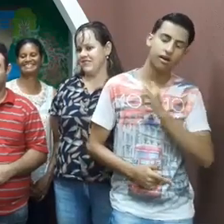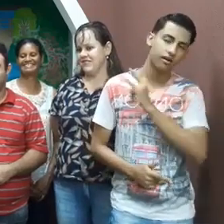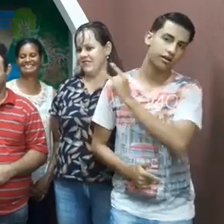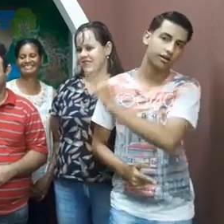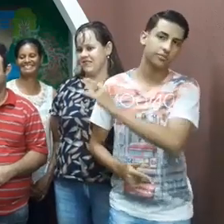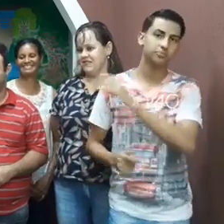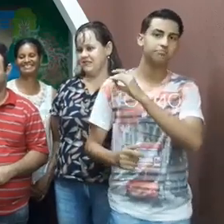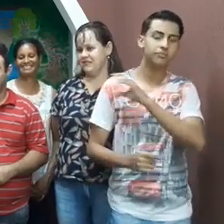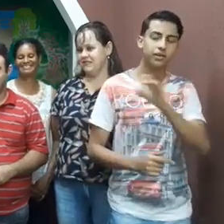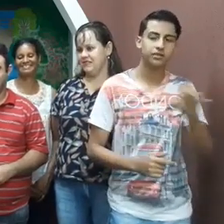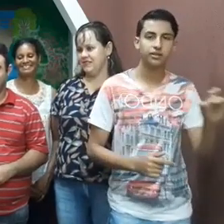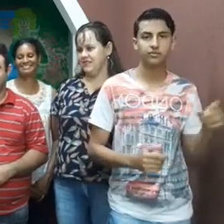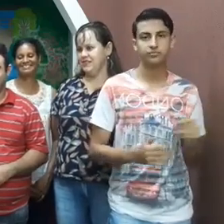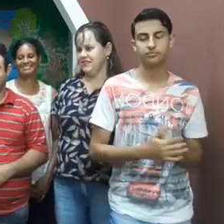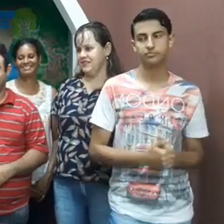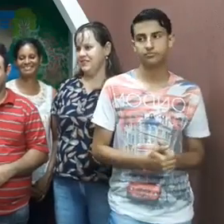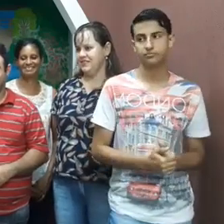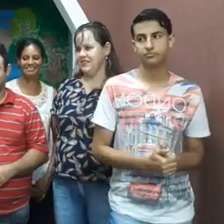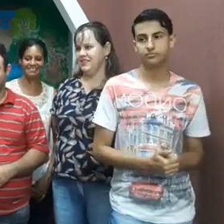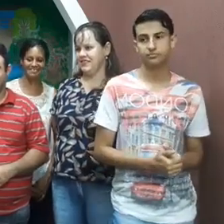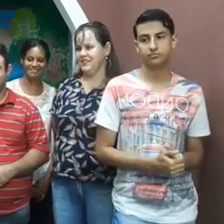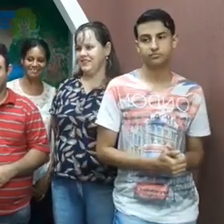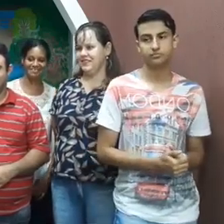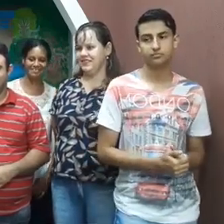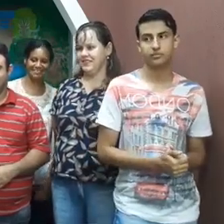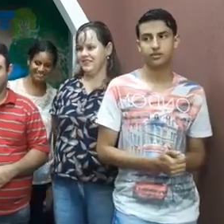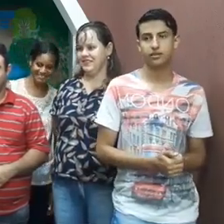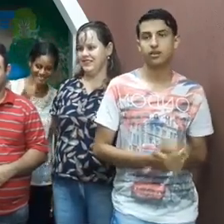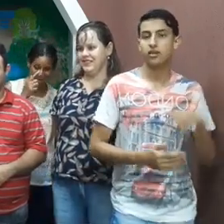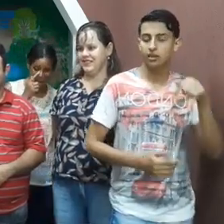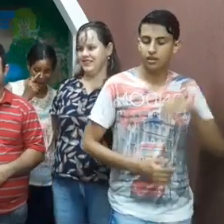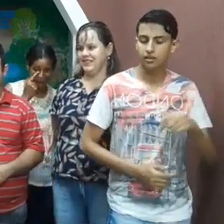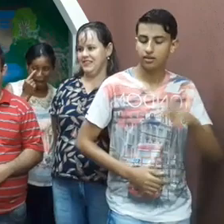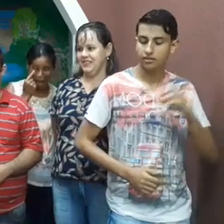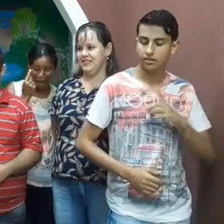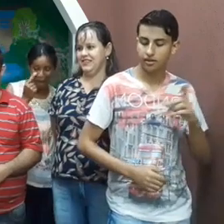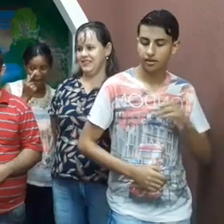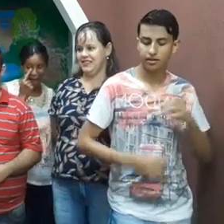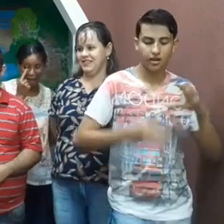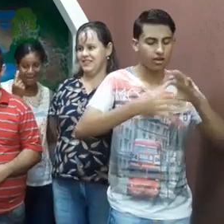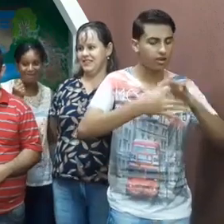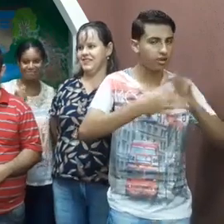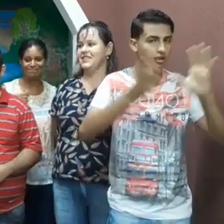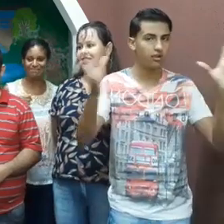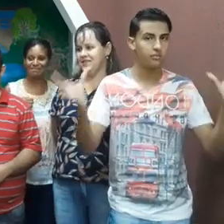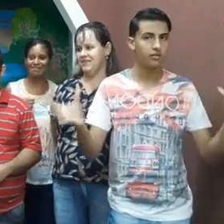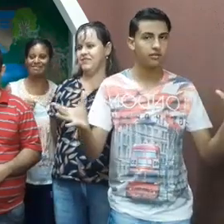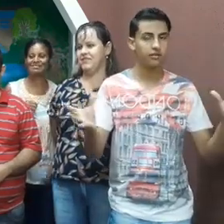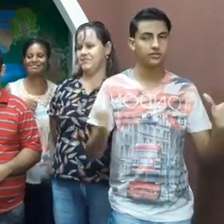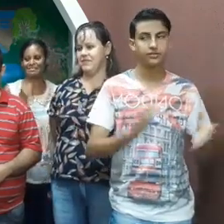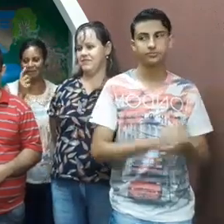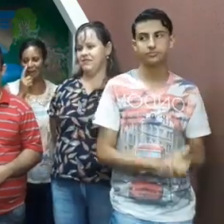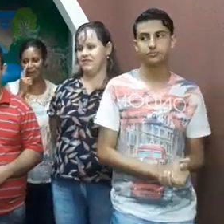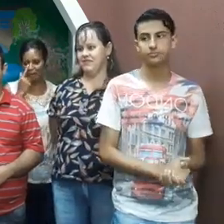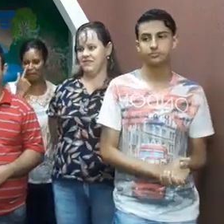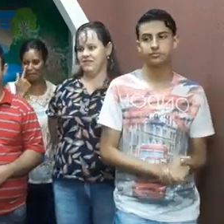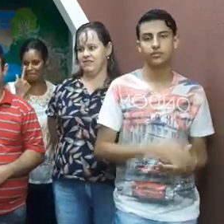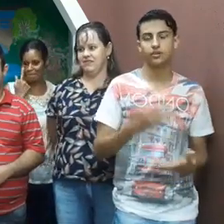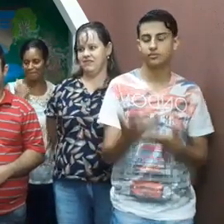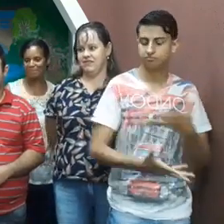igreja ama vocês, e que aqui vocês têm plena liberdade